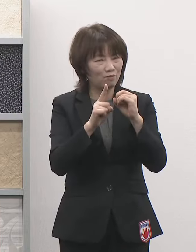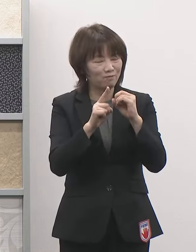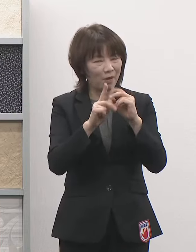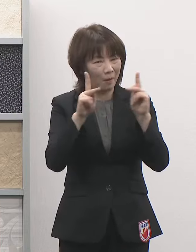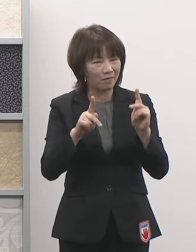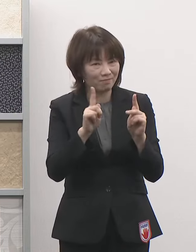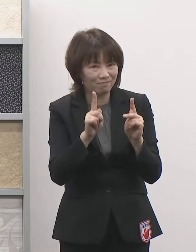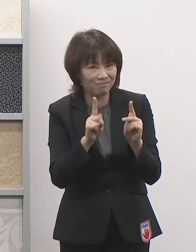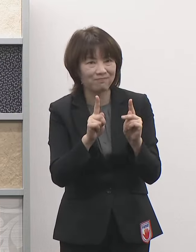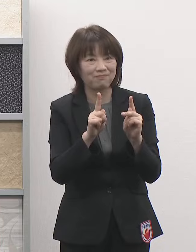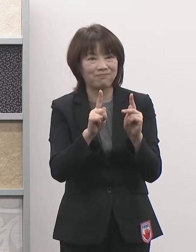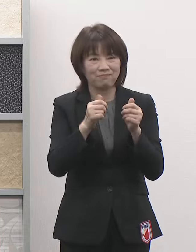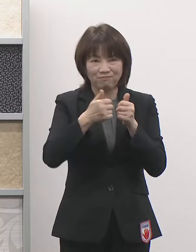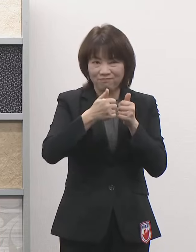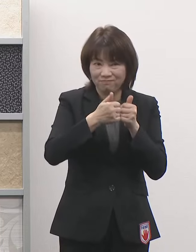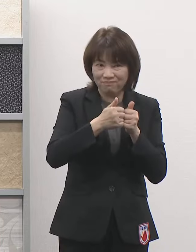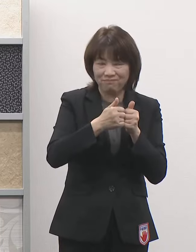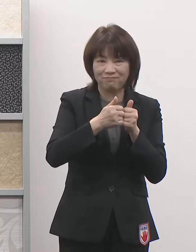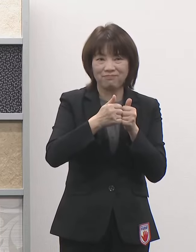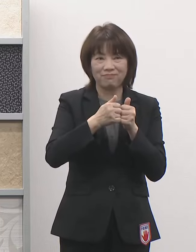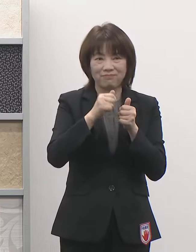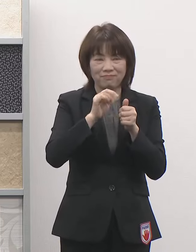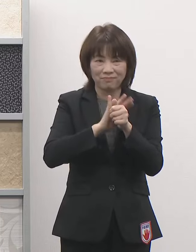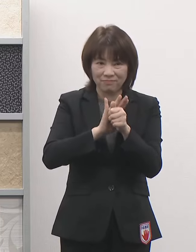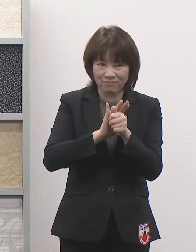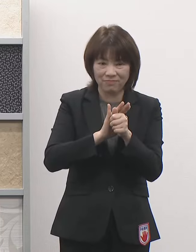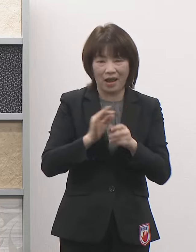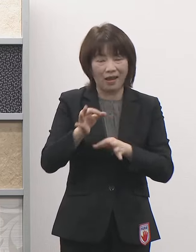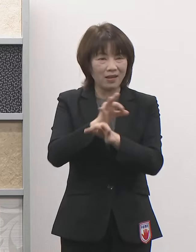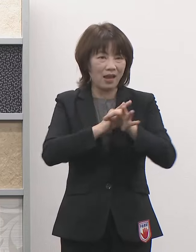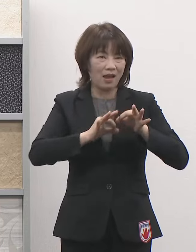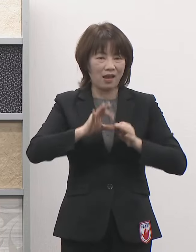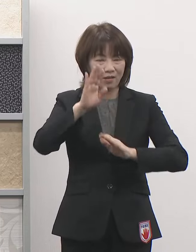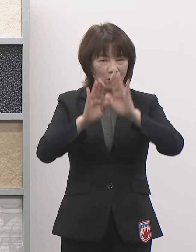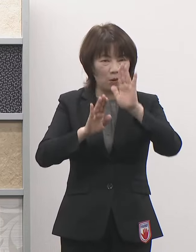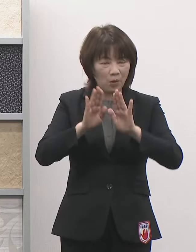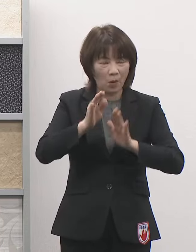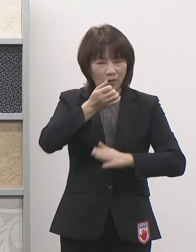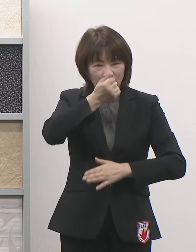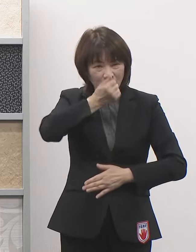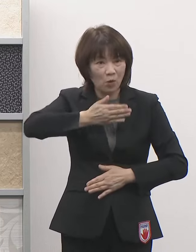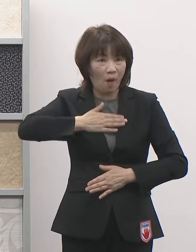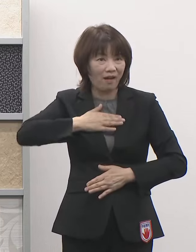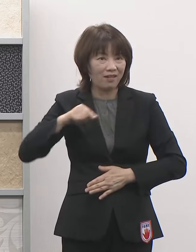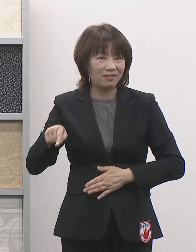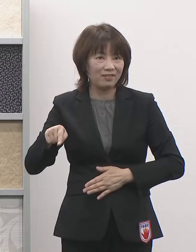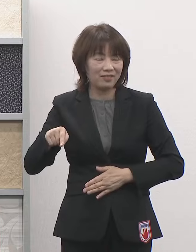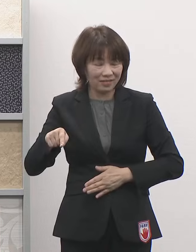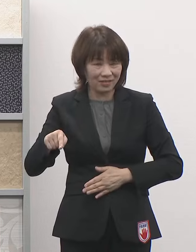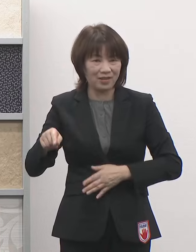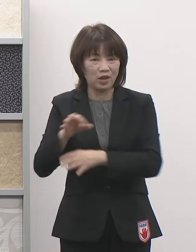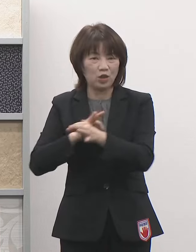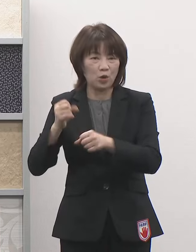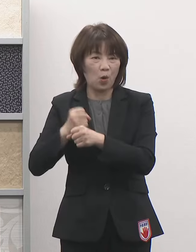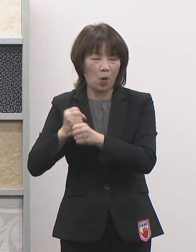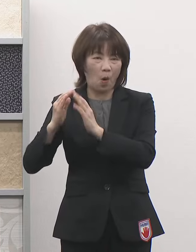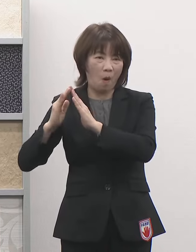その経営状況をよくご存知の商工会の指導員さんとです